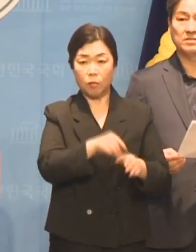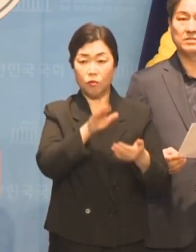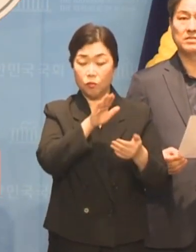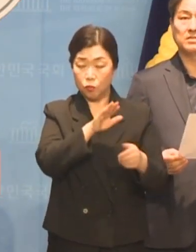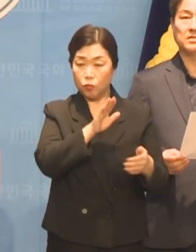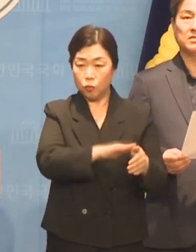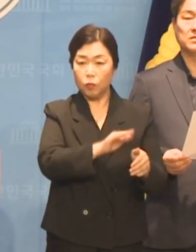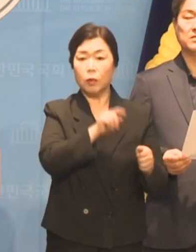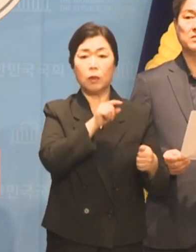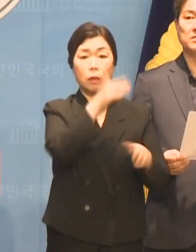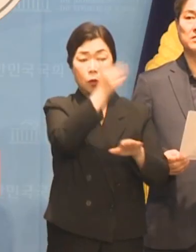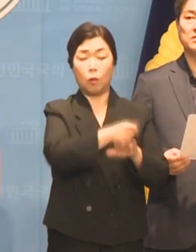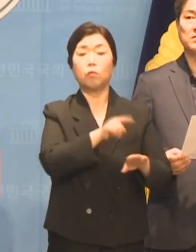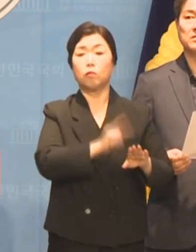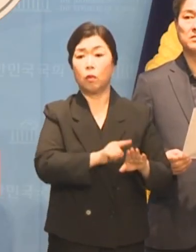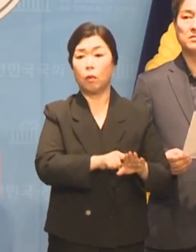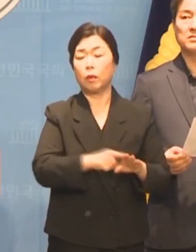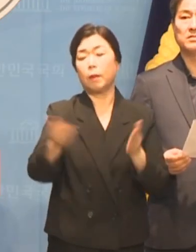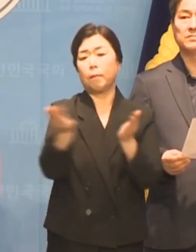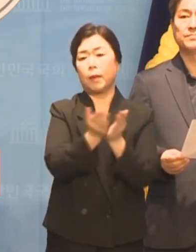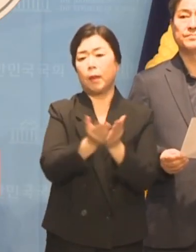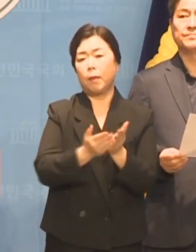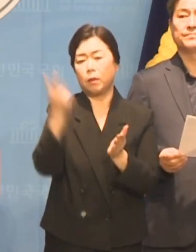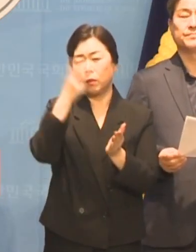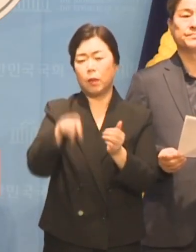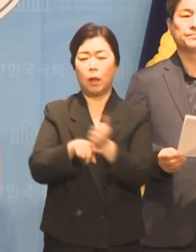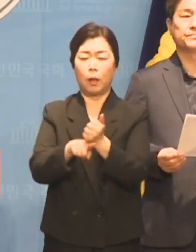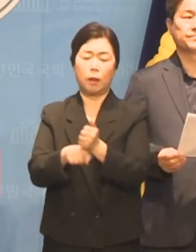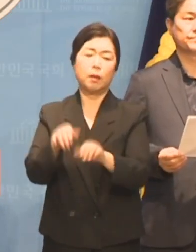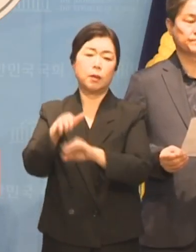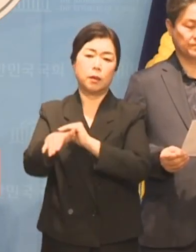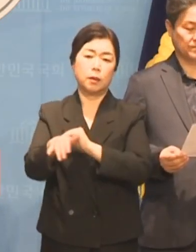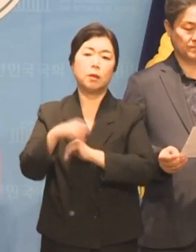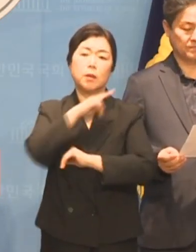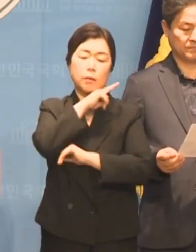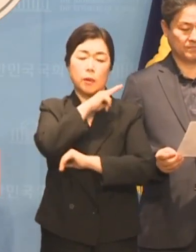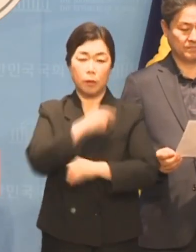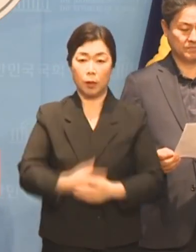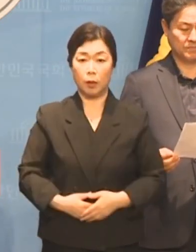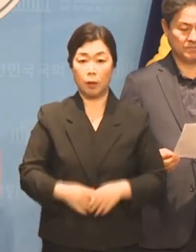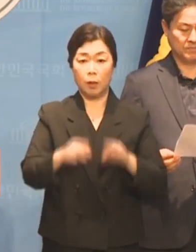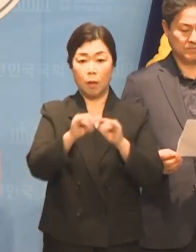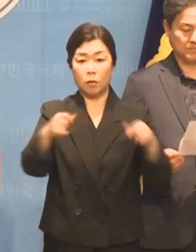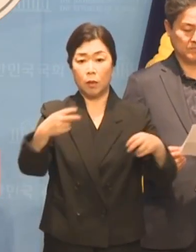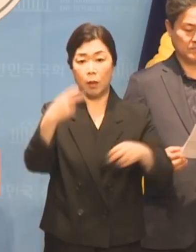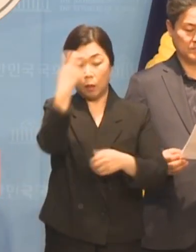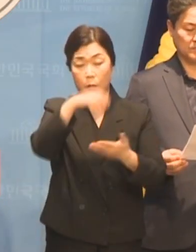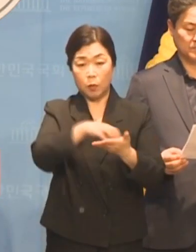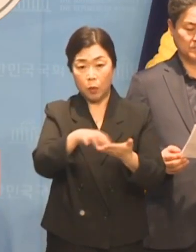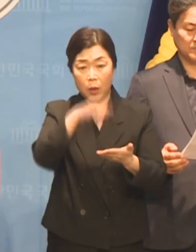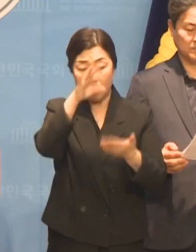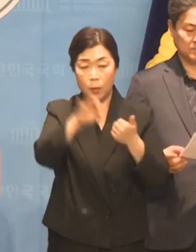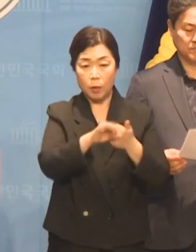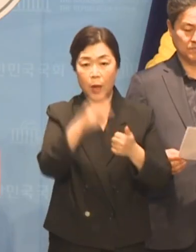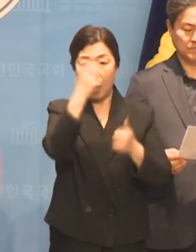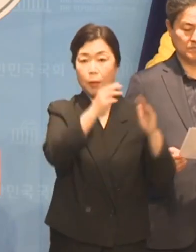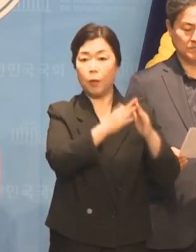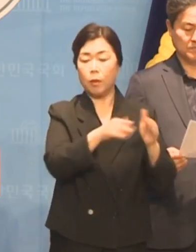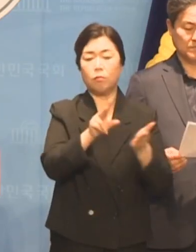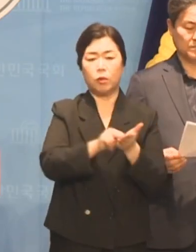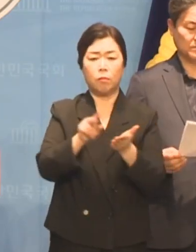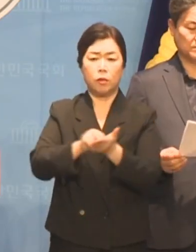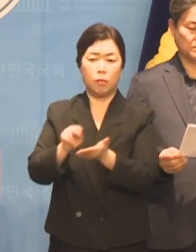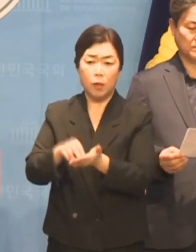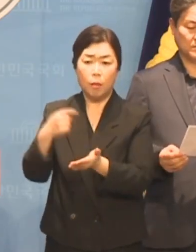정신 상태가 의심스럽습니다. 부동산 통계만 놓고 보더라도 감사원이 문제